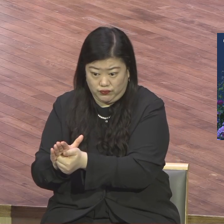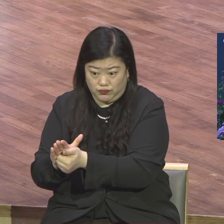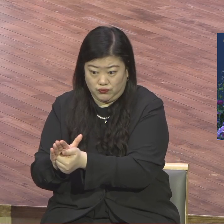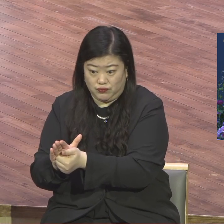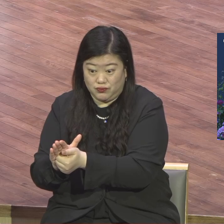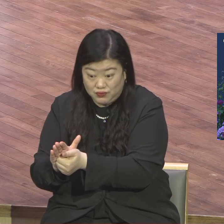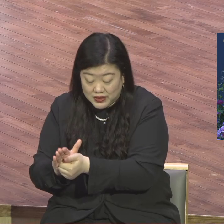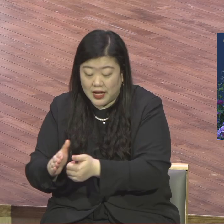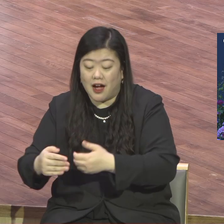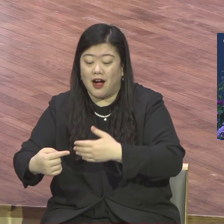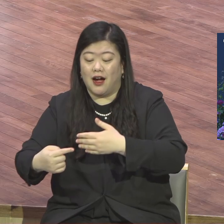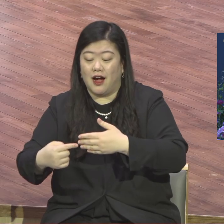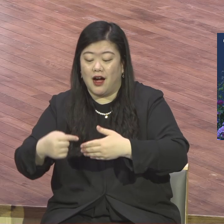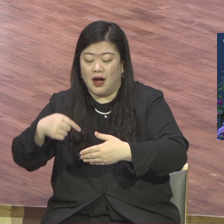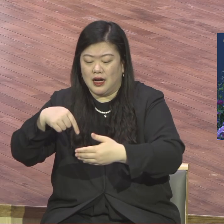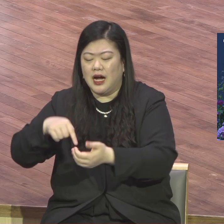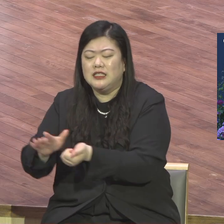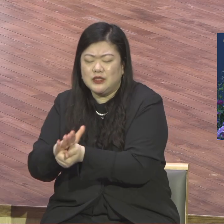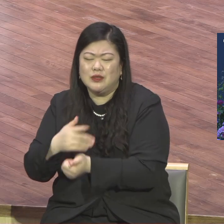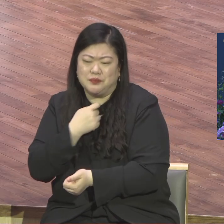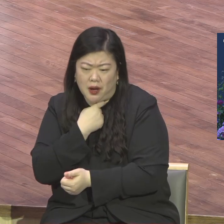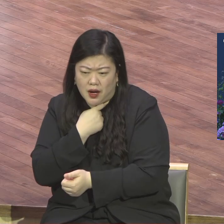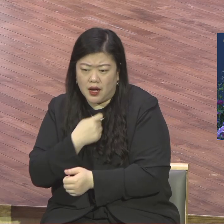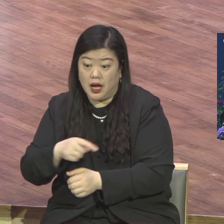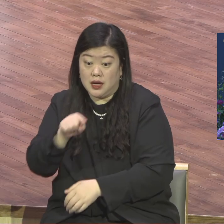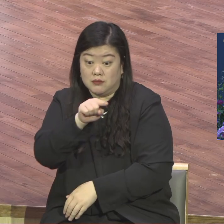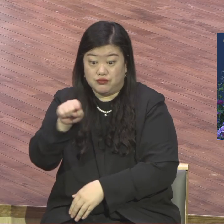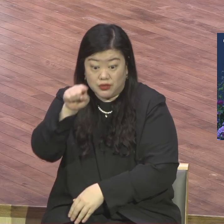본질적으로는 뭐냐? 가족들을 초청했어.